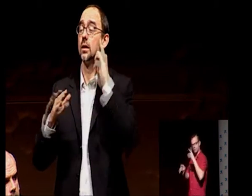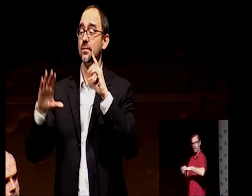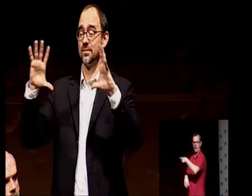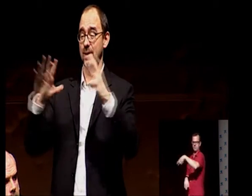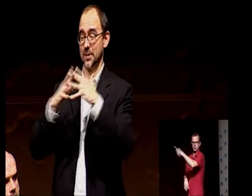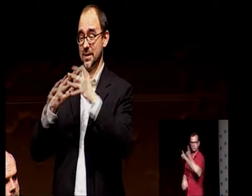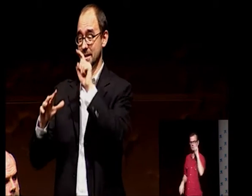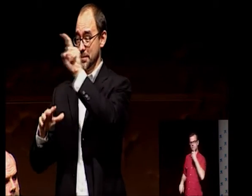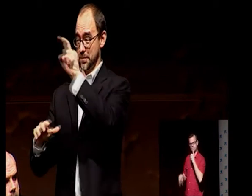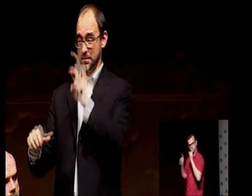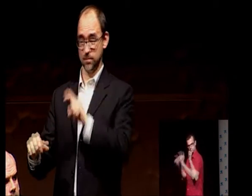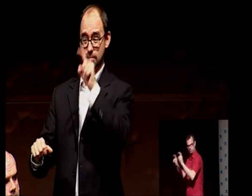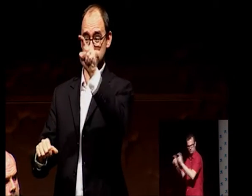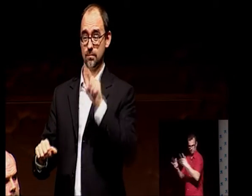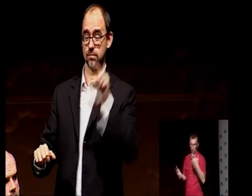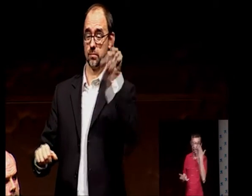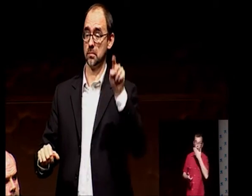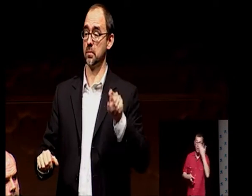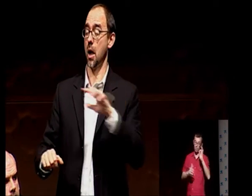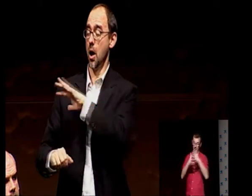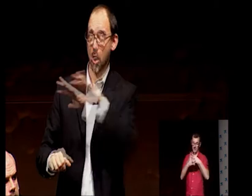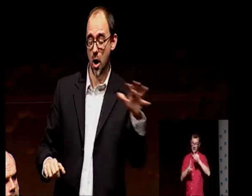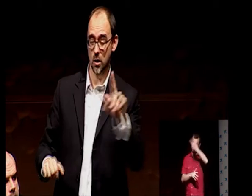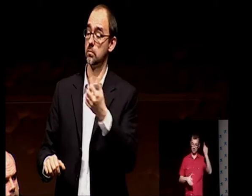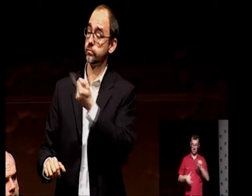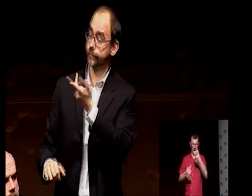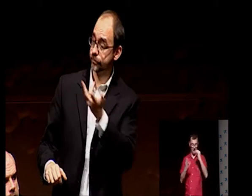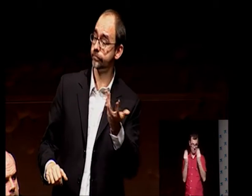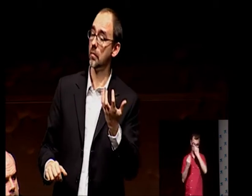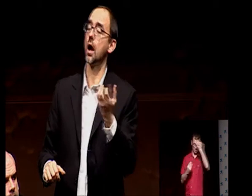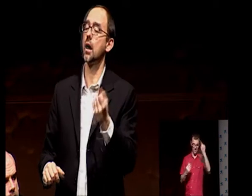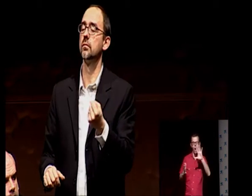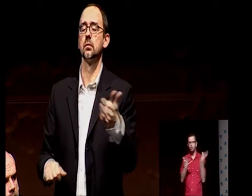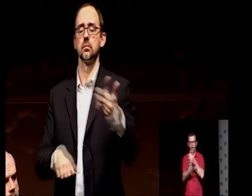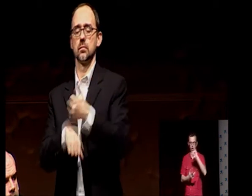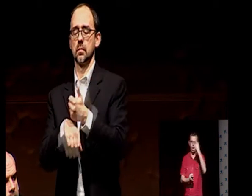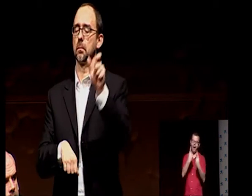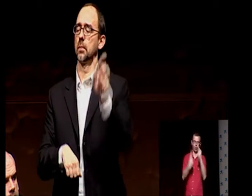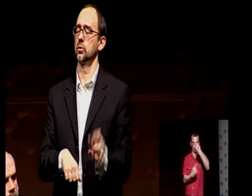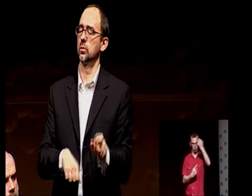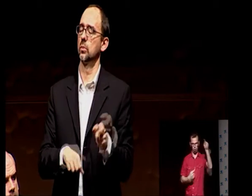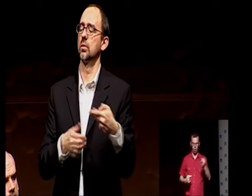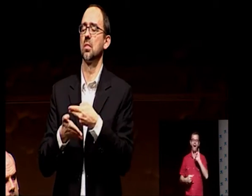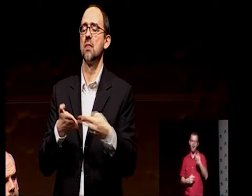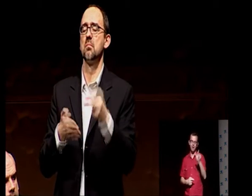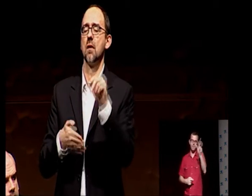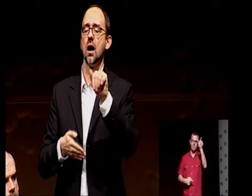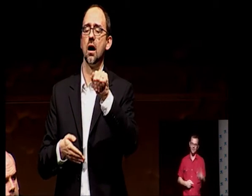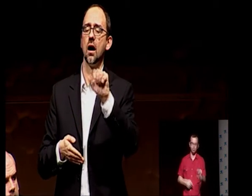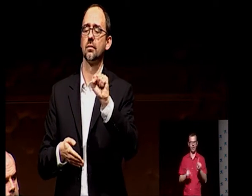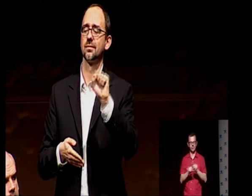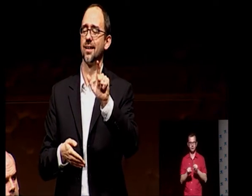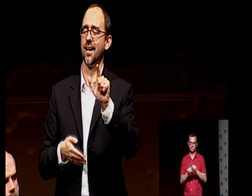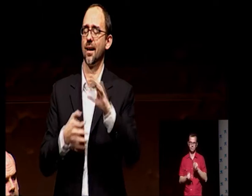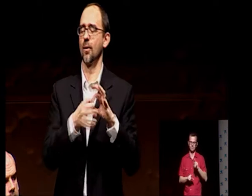se forma las personas oyentes en cultura sorda también es necesario que los niños sordos aprendan eh y y y compartan este